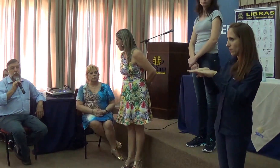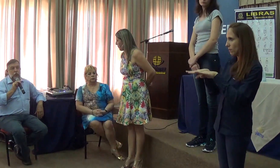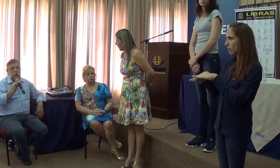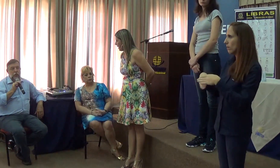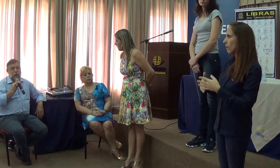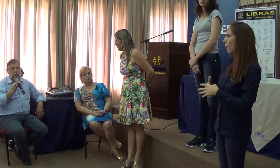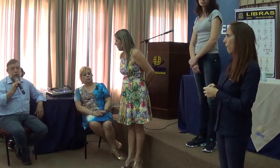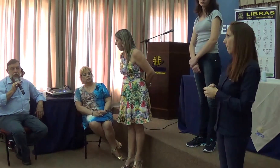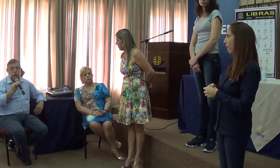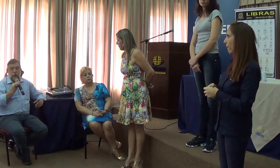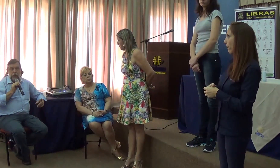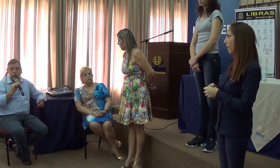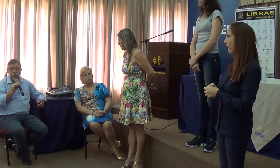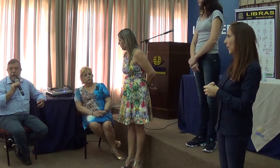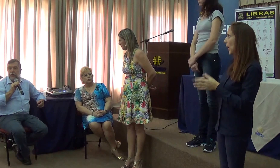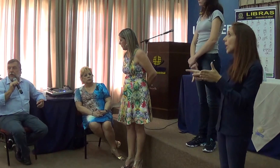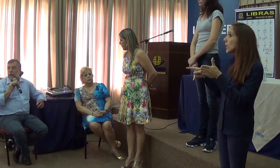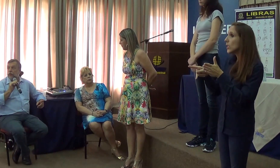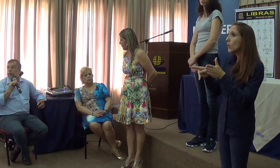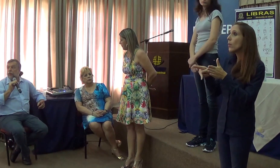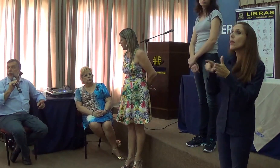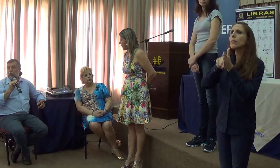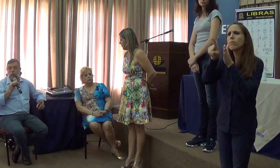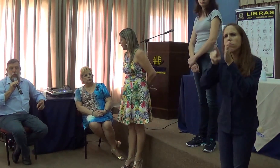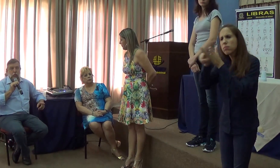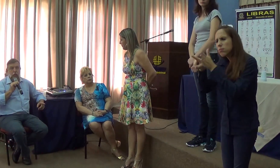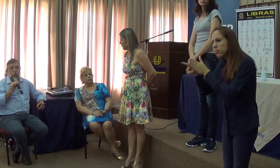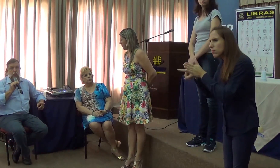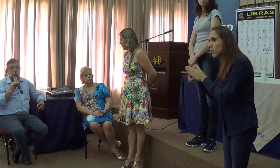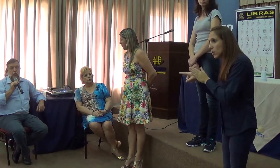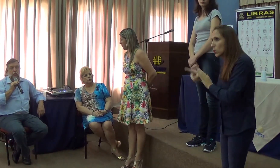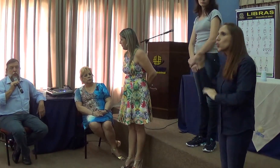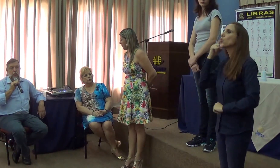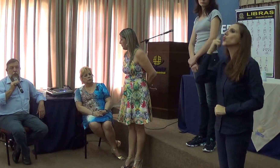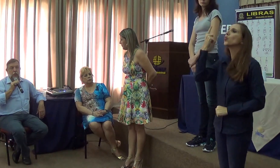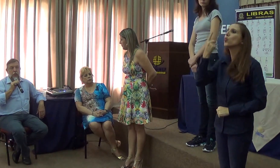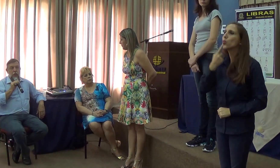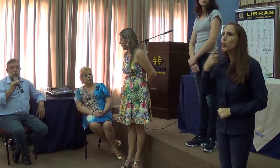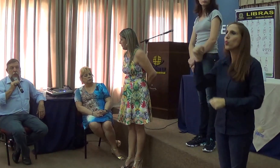Pelas perguntas que estão sendo feitas pelos surdos,